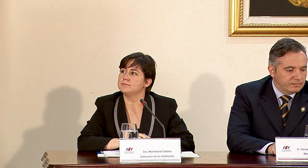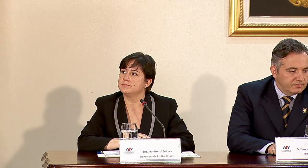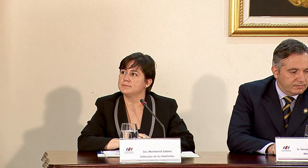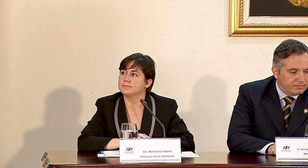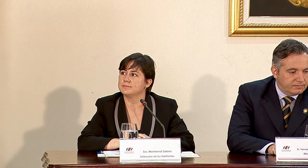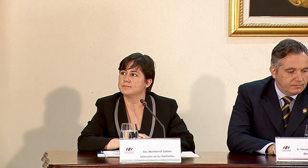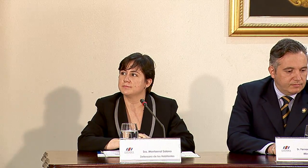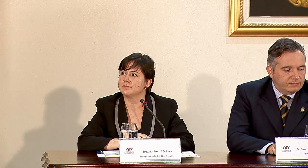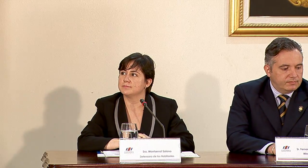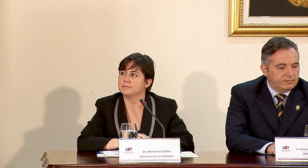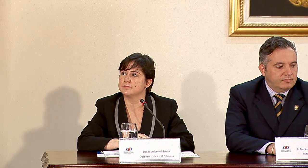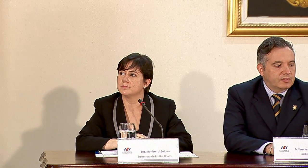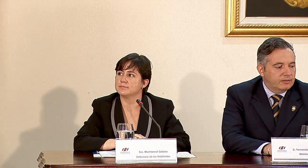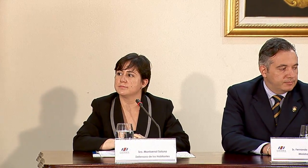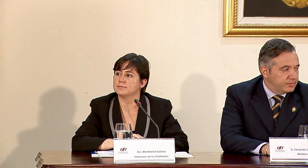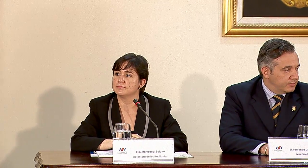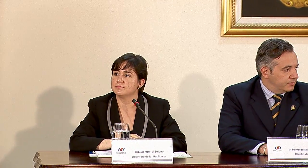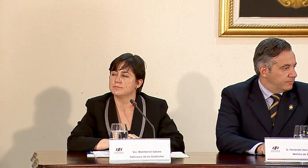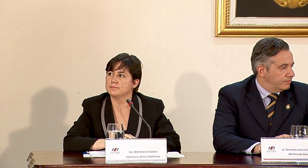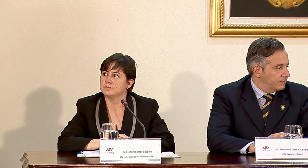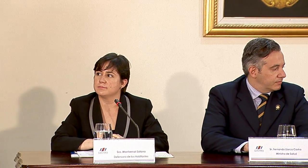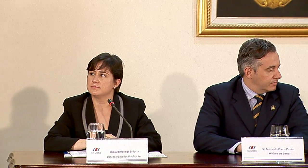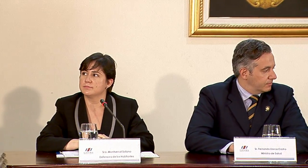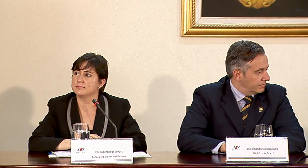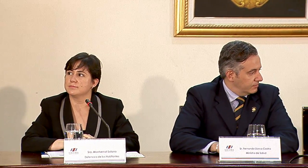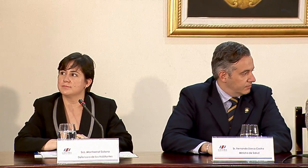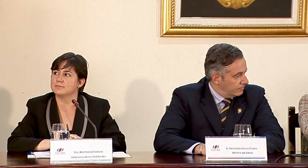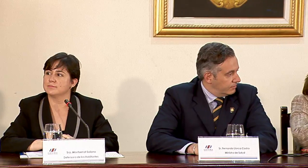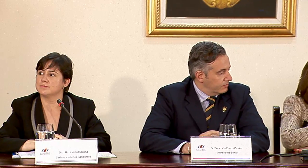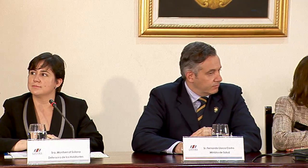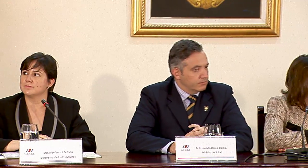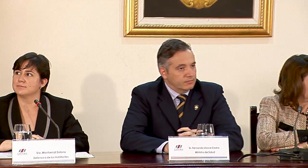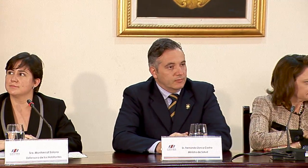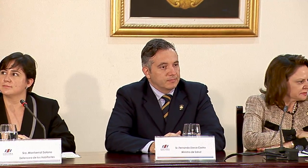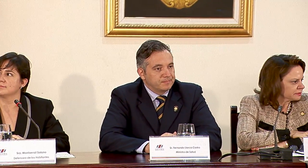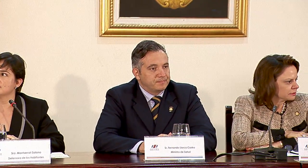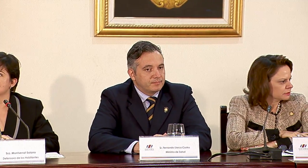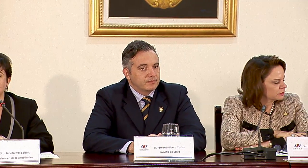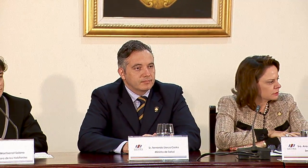Escucharemos al ministro Carlos Alvarado, ministro de Desarrollo Humano e Inclusión Social.